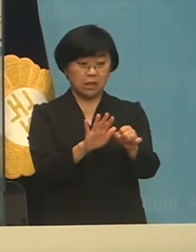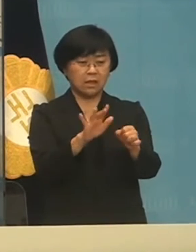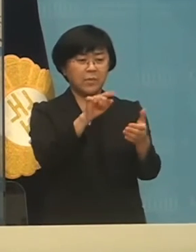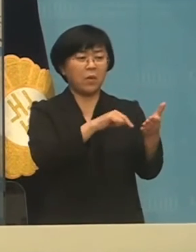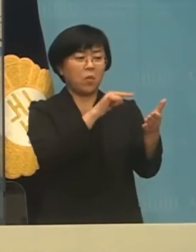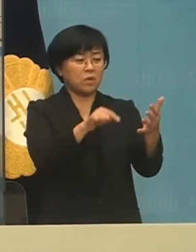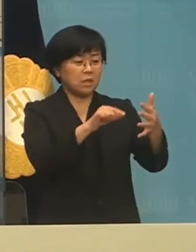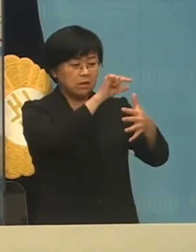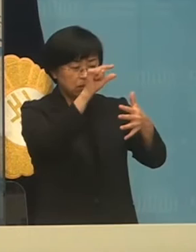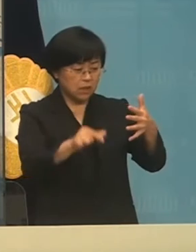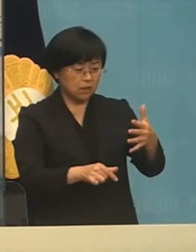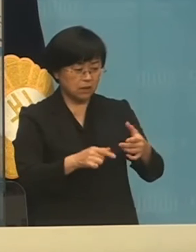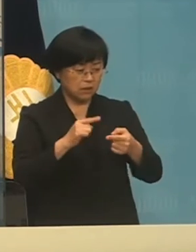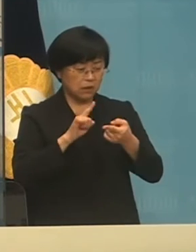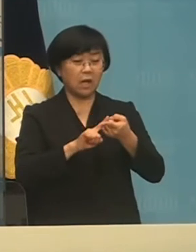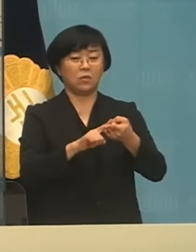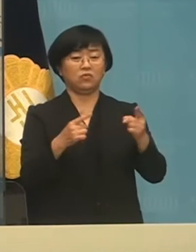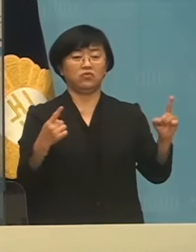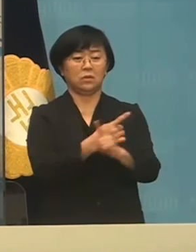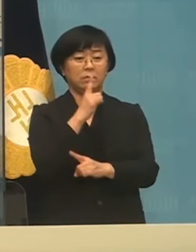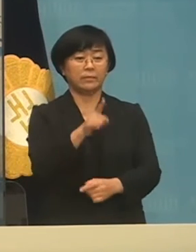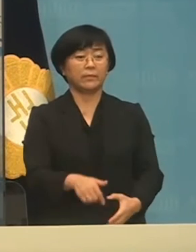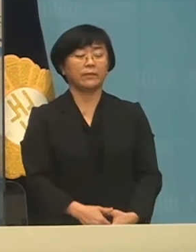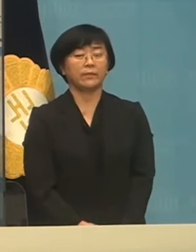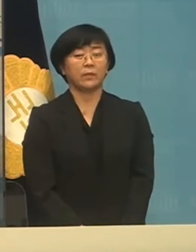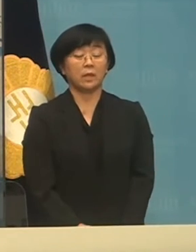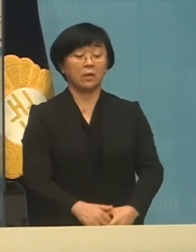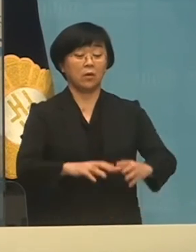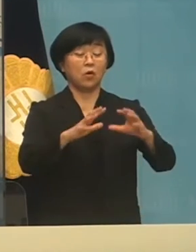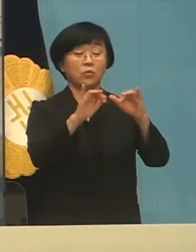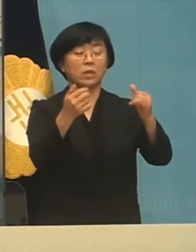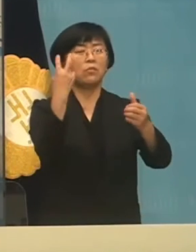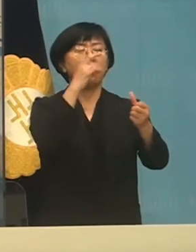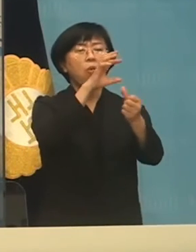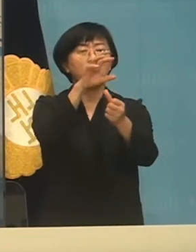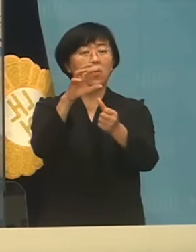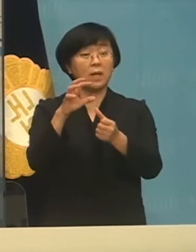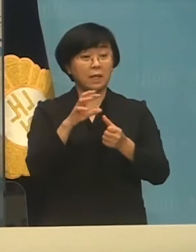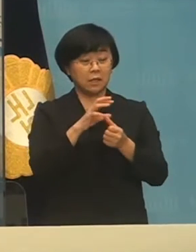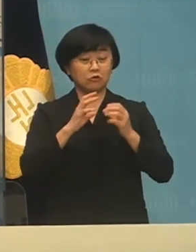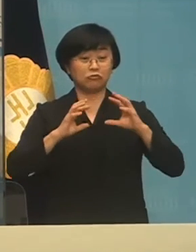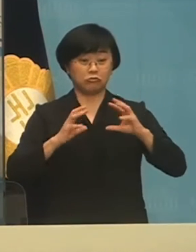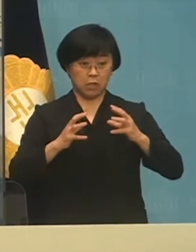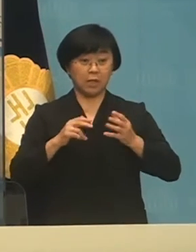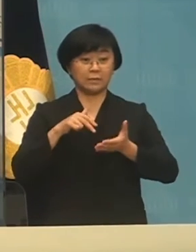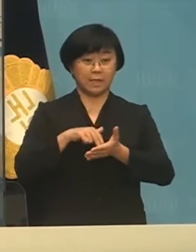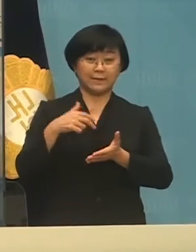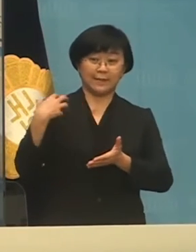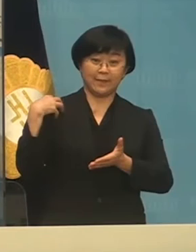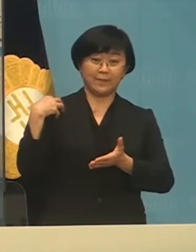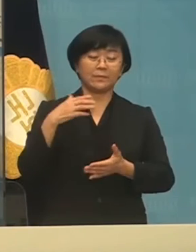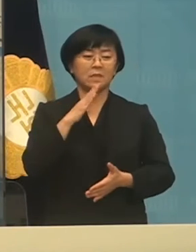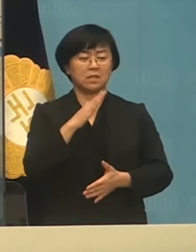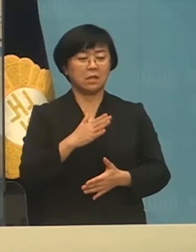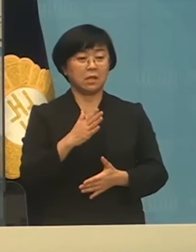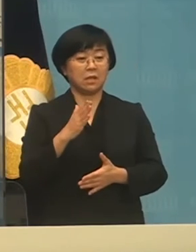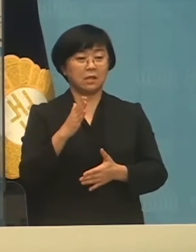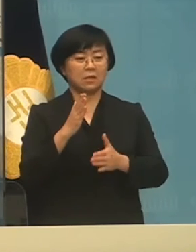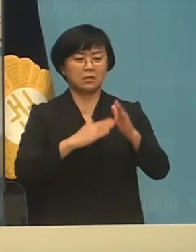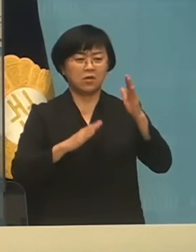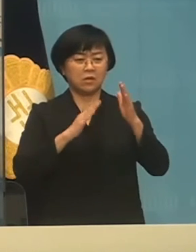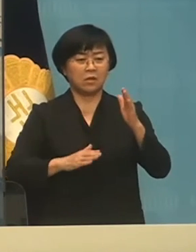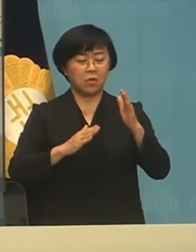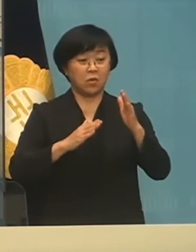배보상 심의를 진행하여 주십시오. 국가는 국민을 보호해야 한다는 것을 결코 잊지